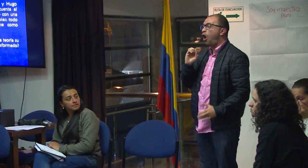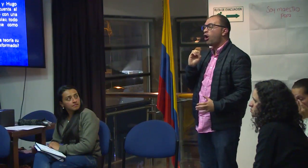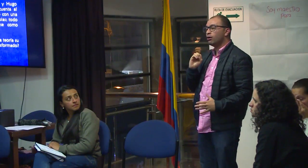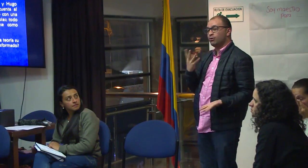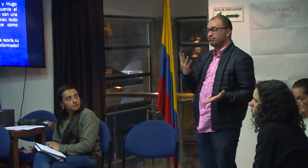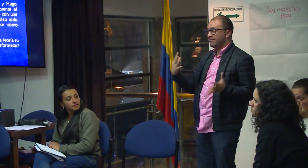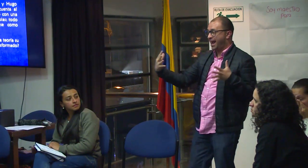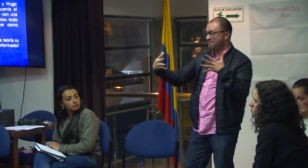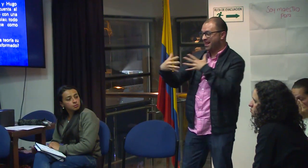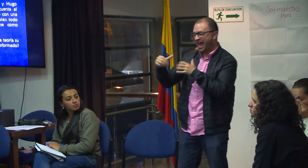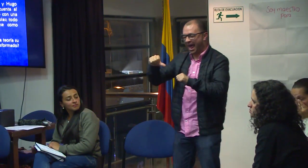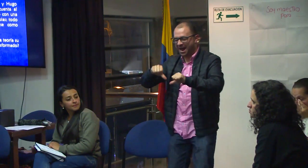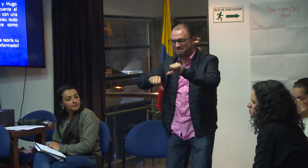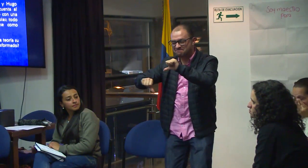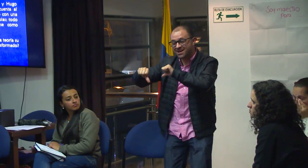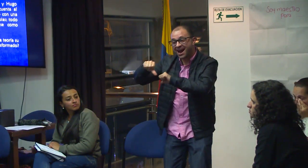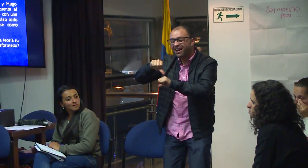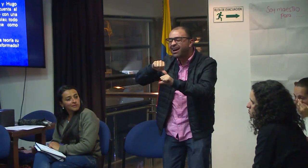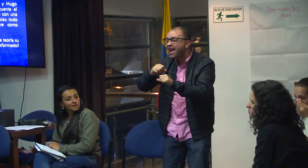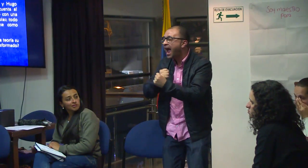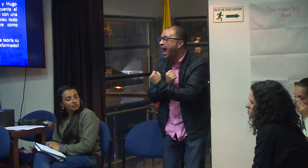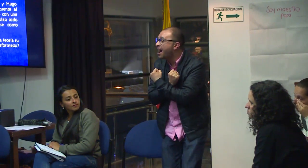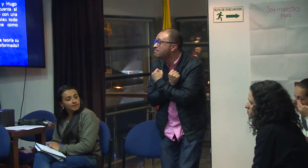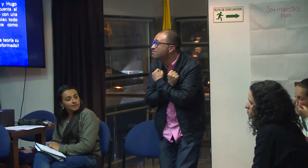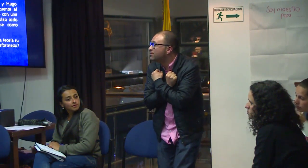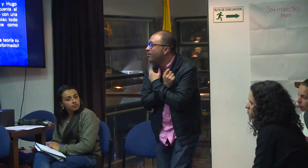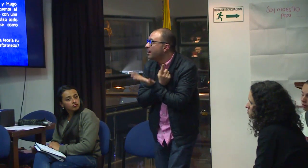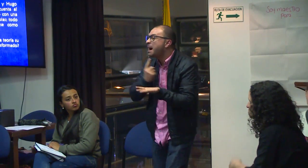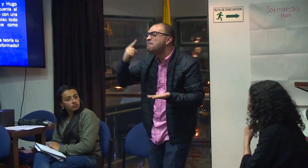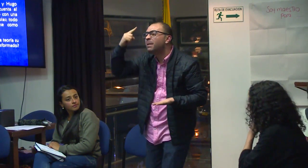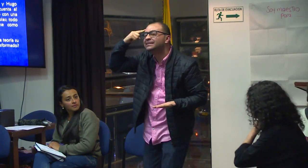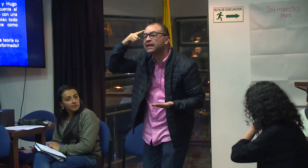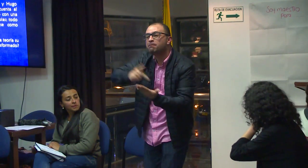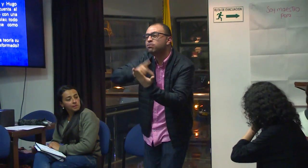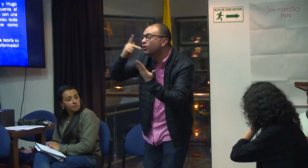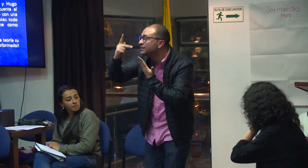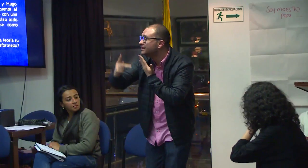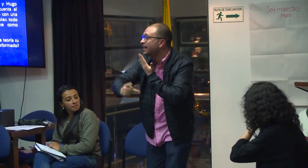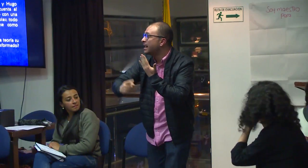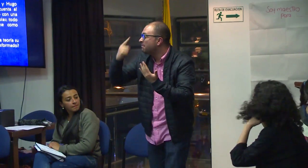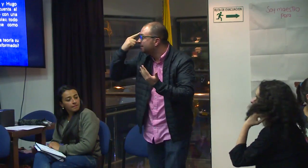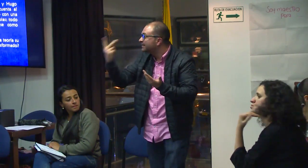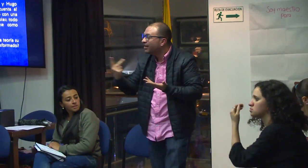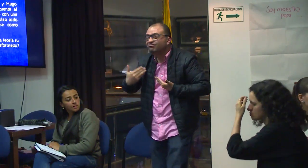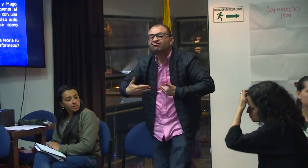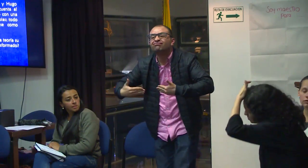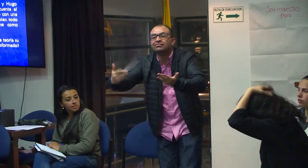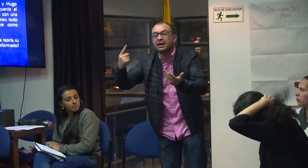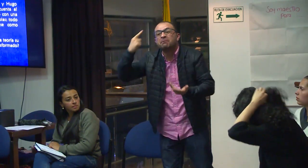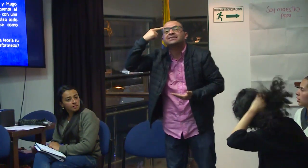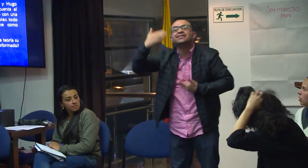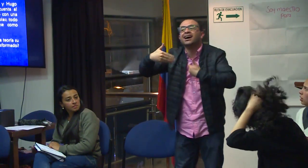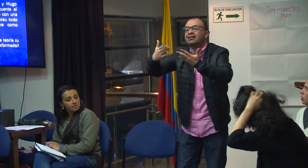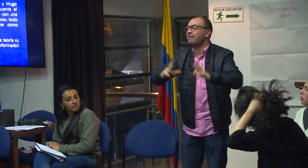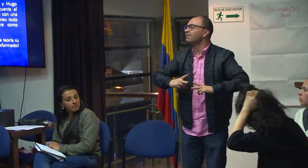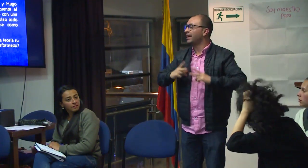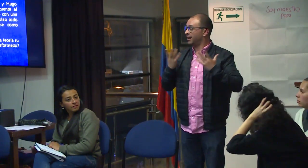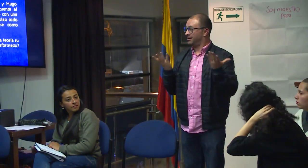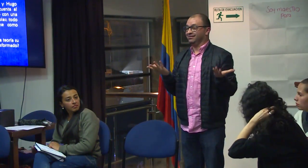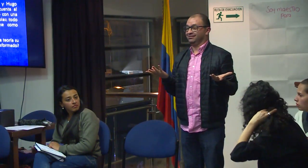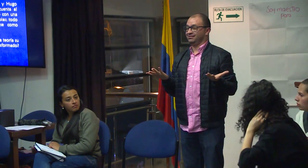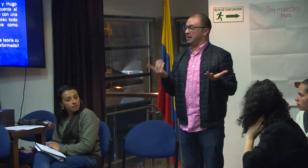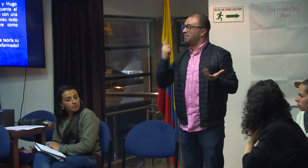de la alteridad. Es sola, no es el reconocimiento de si es oyente o de si es sorda, es el reconocimiento de que es mujer, de que soy hombre,